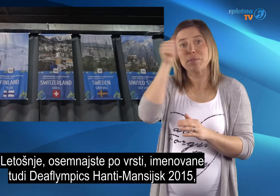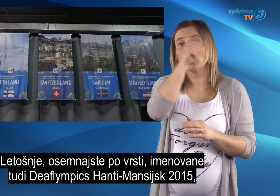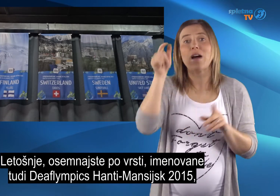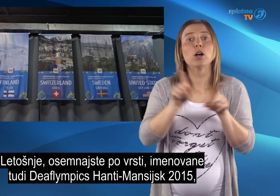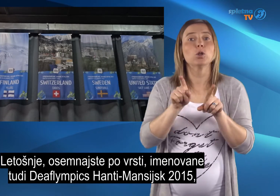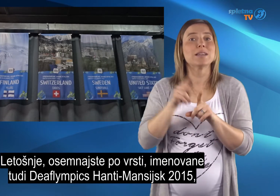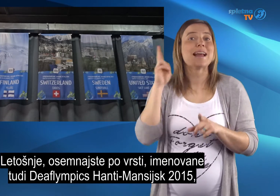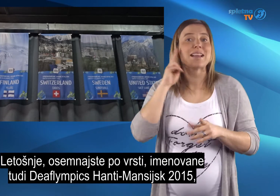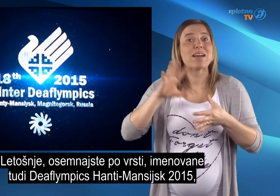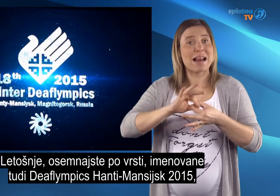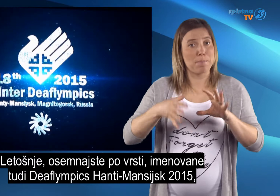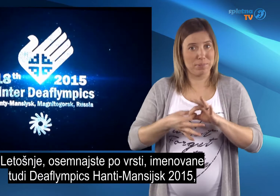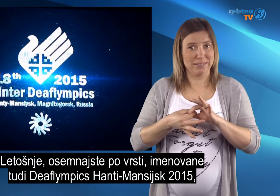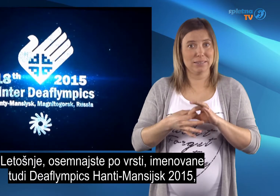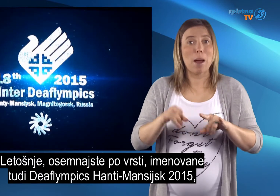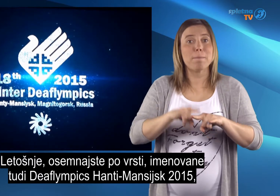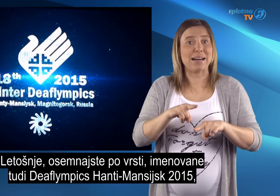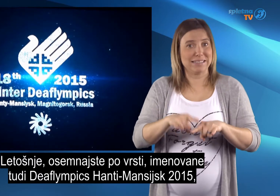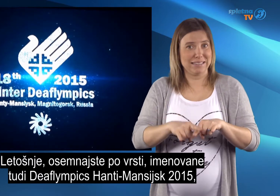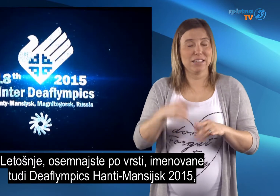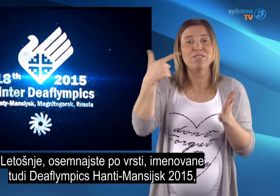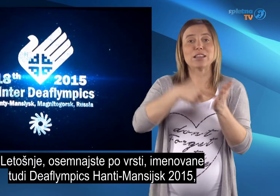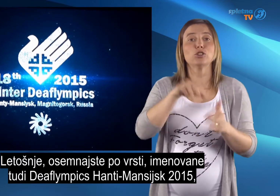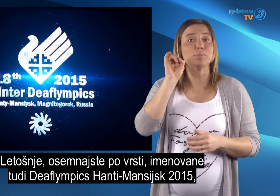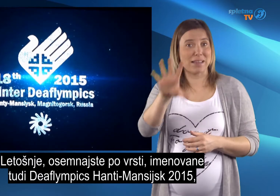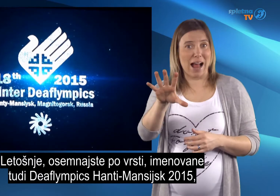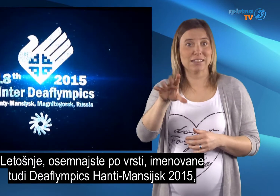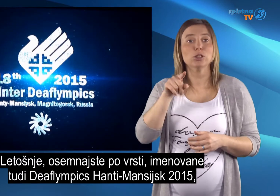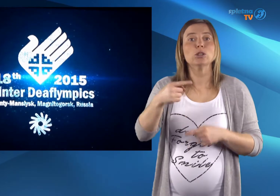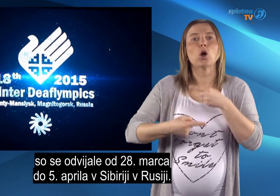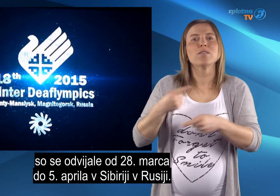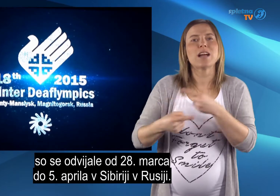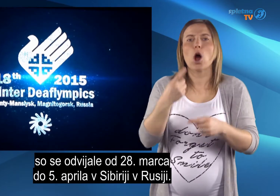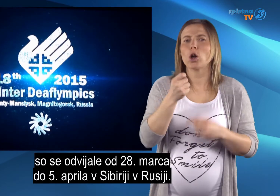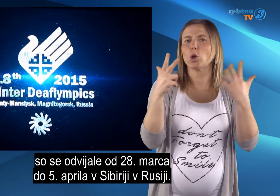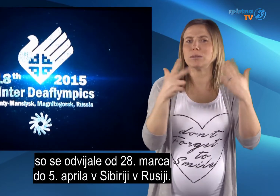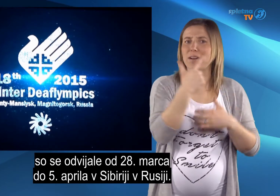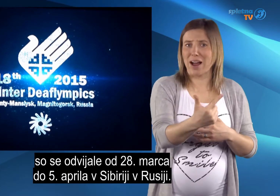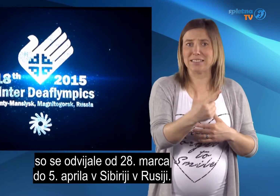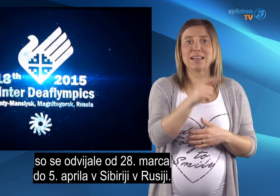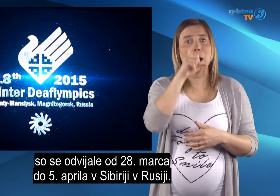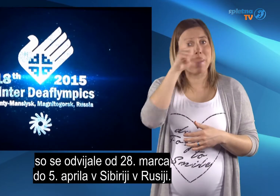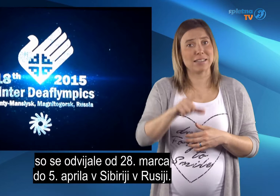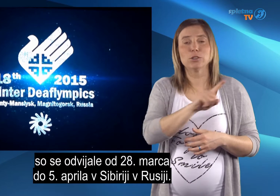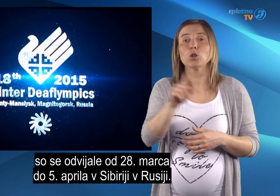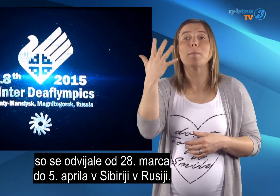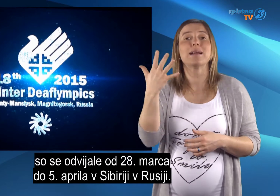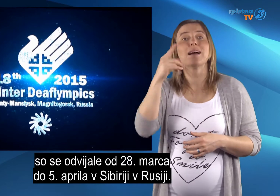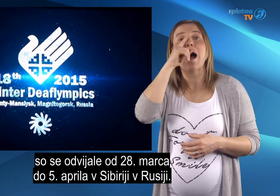vrsti, imenovane tudi Deaflympics Chanty-Mansijsk 2015, so se odvijale od 28.